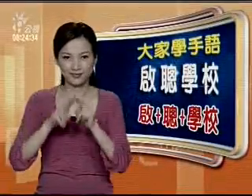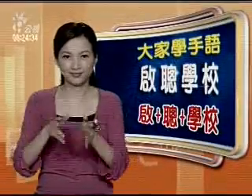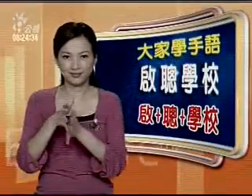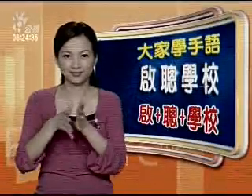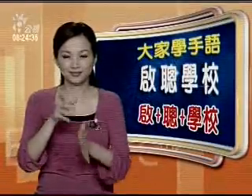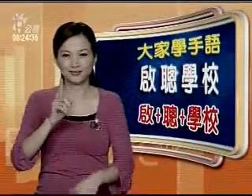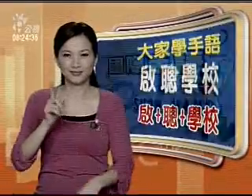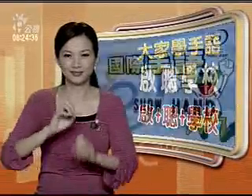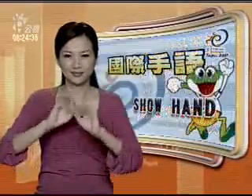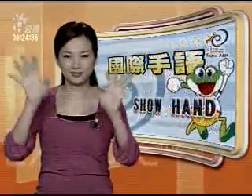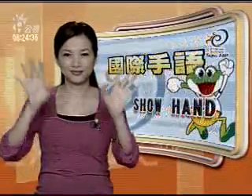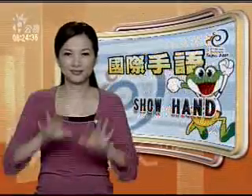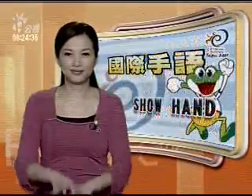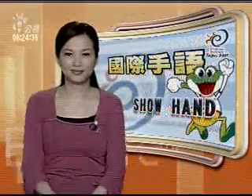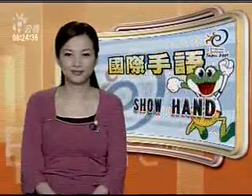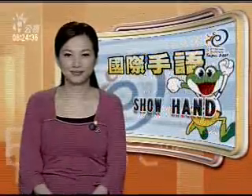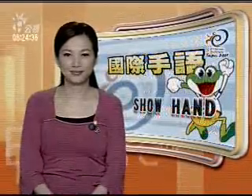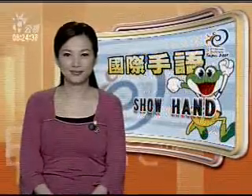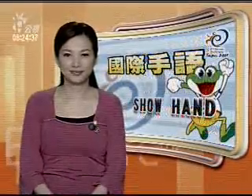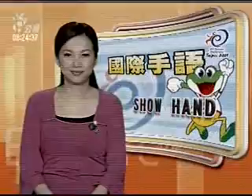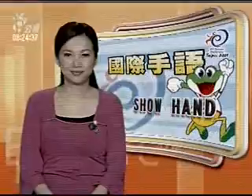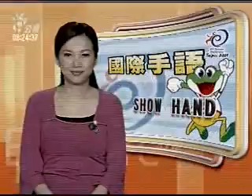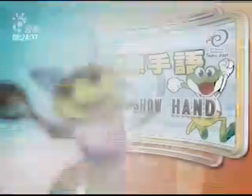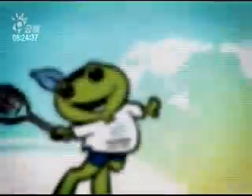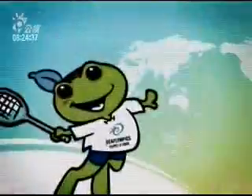天武龙老师要教我们什么国际手语。